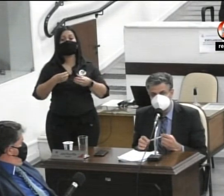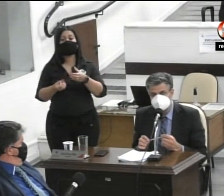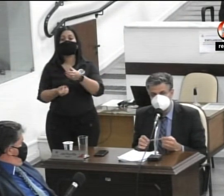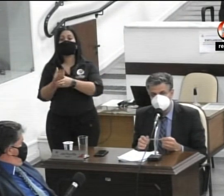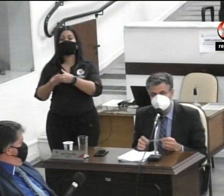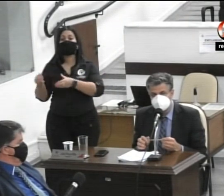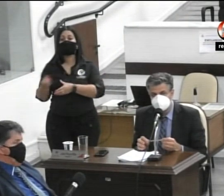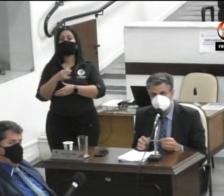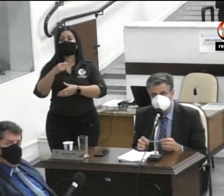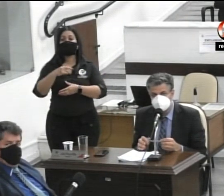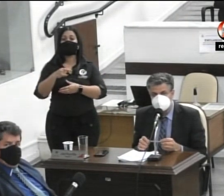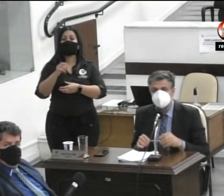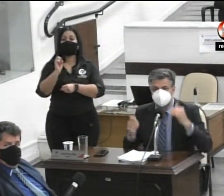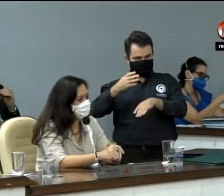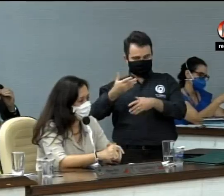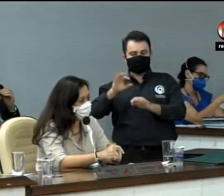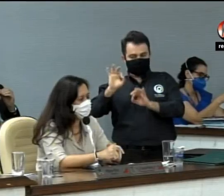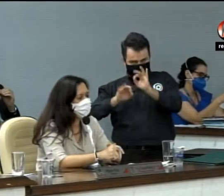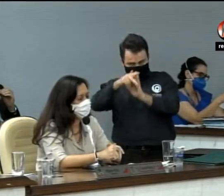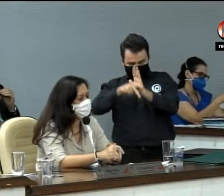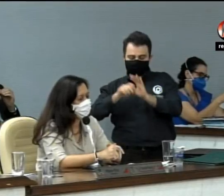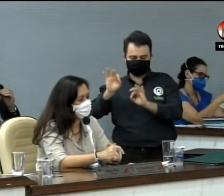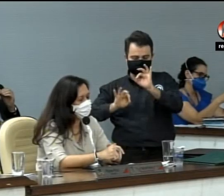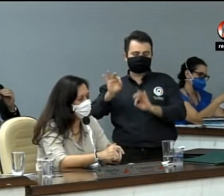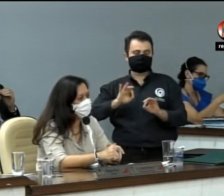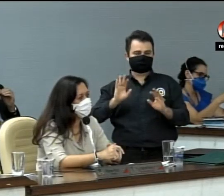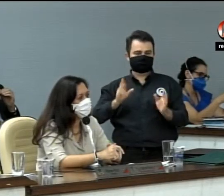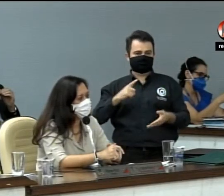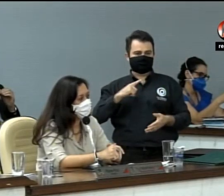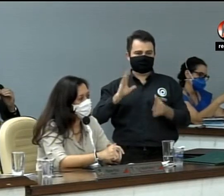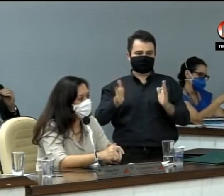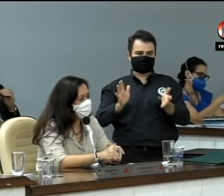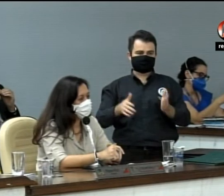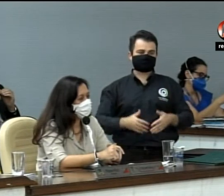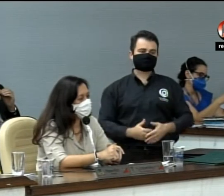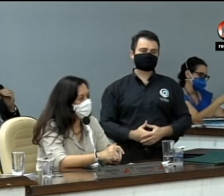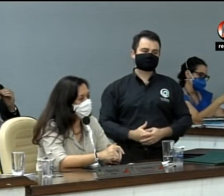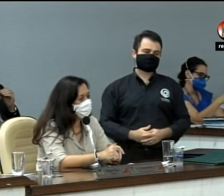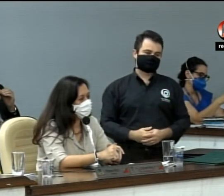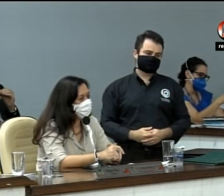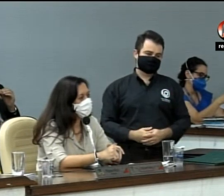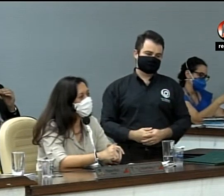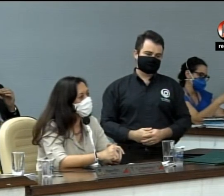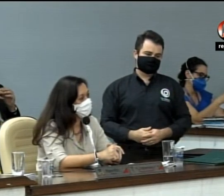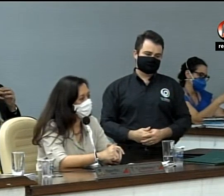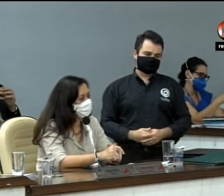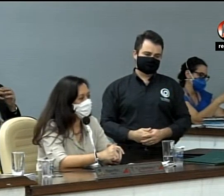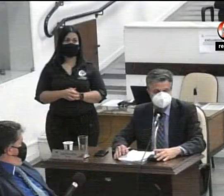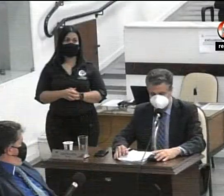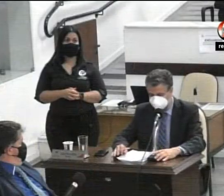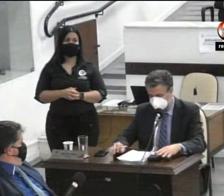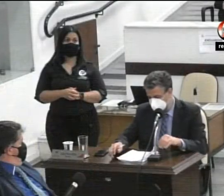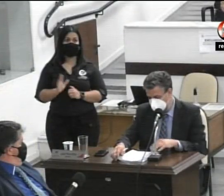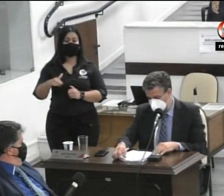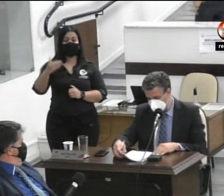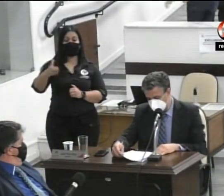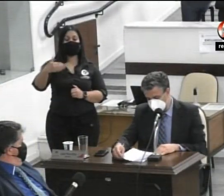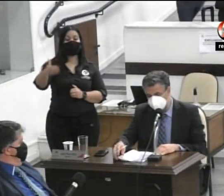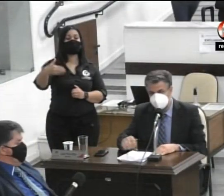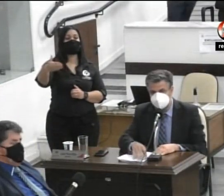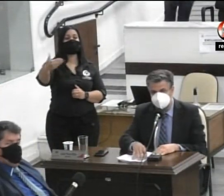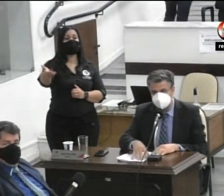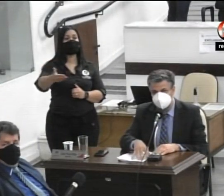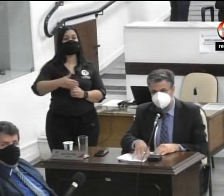Está sendo já estudado. Está sendo. Sim. É o gerúndio, é o império do gerúndio nessa administração. Então, estamos...